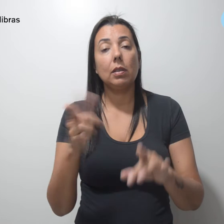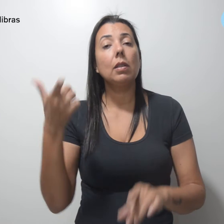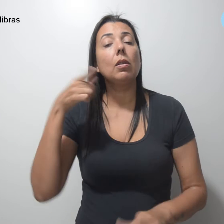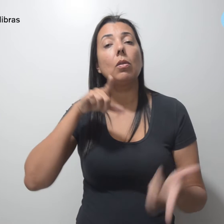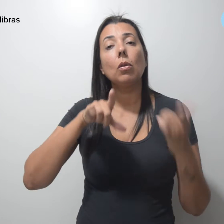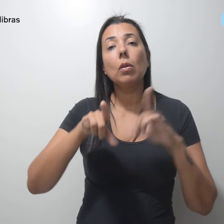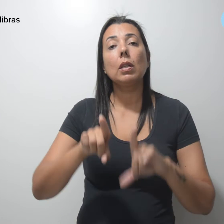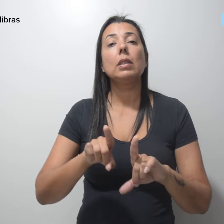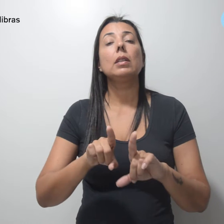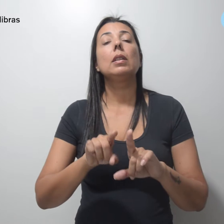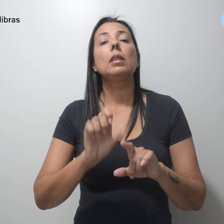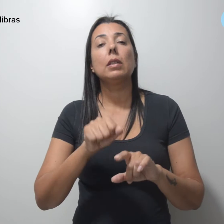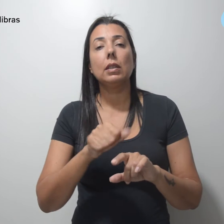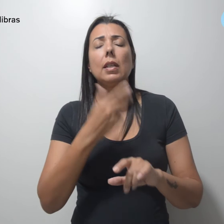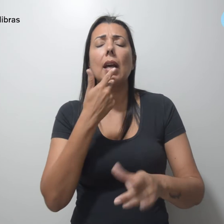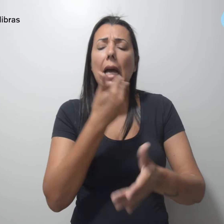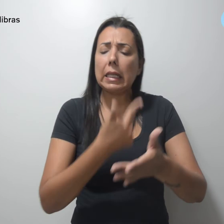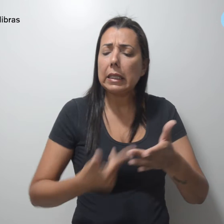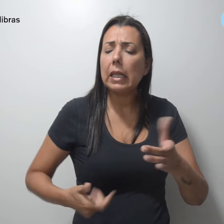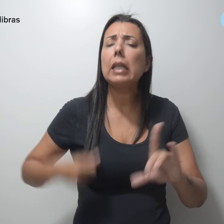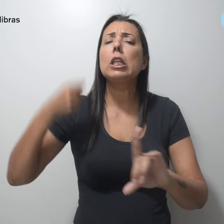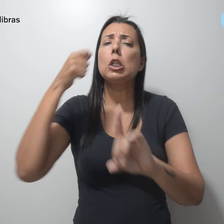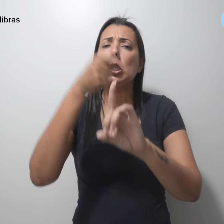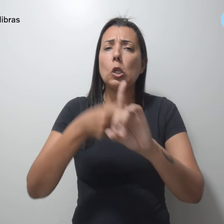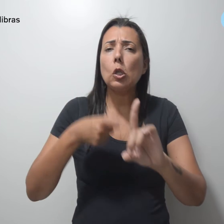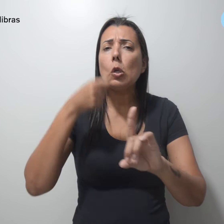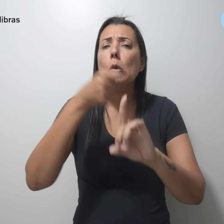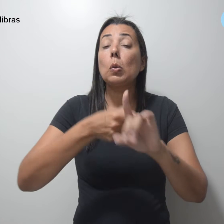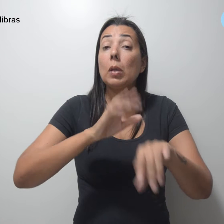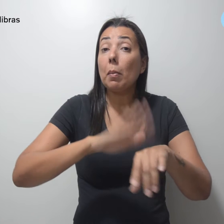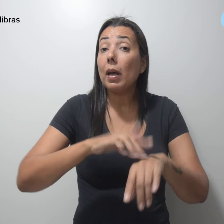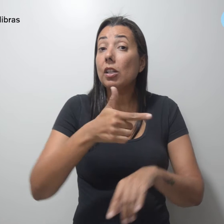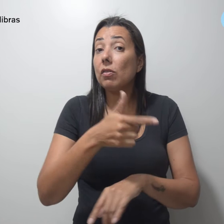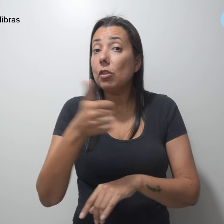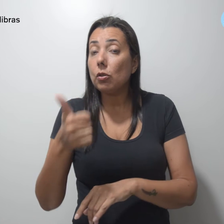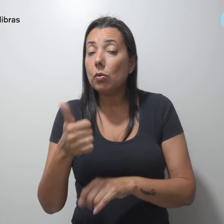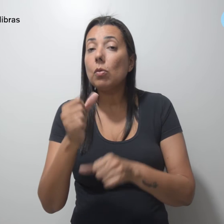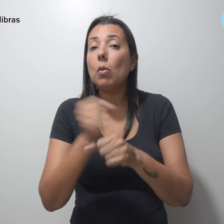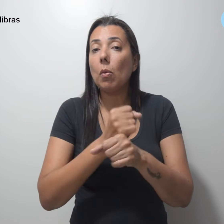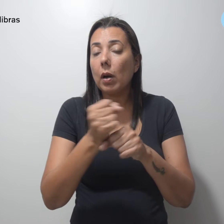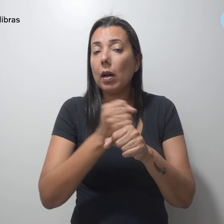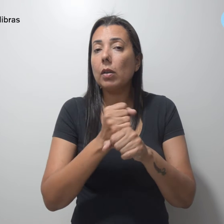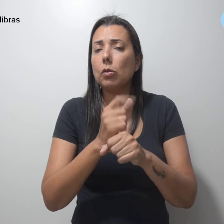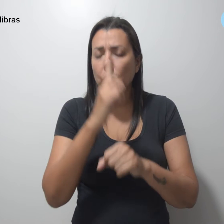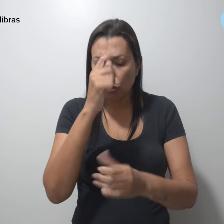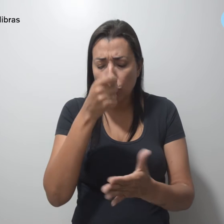a sangue e luta após 21 anos de regime ditatorial e